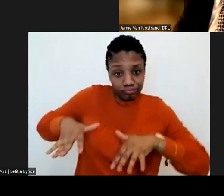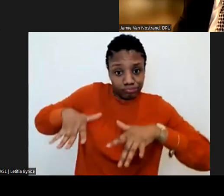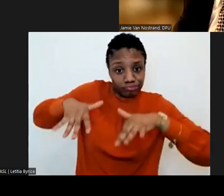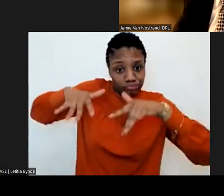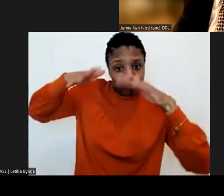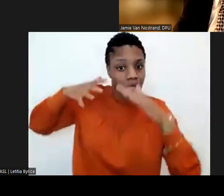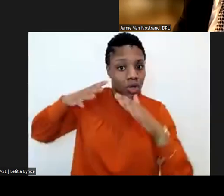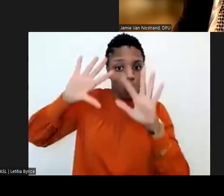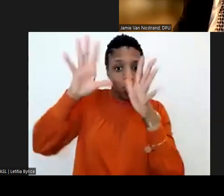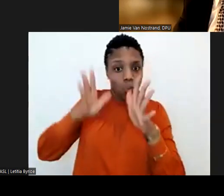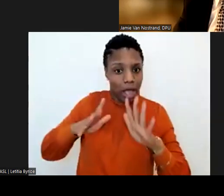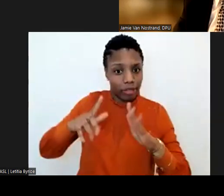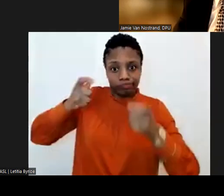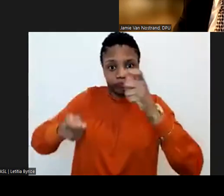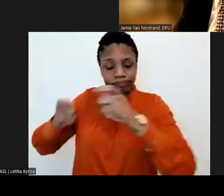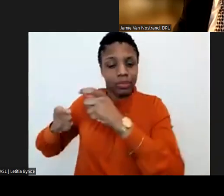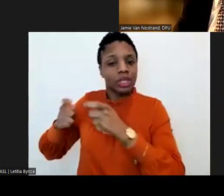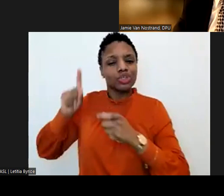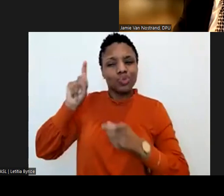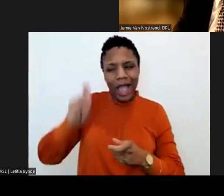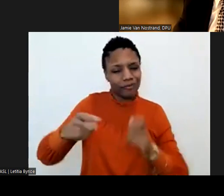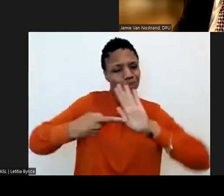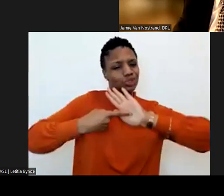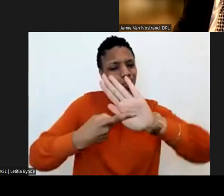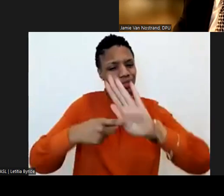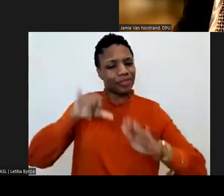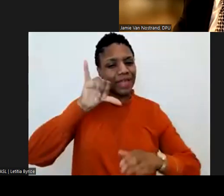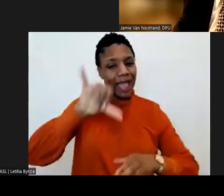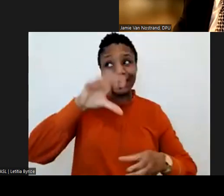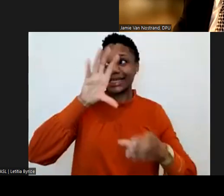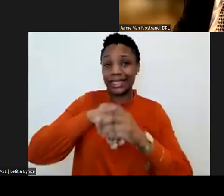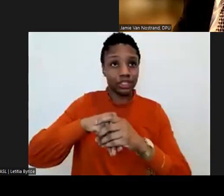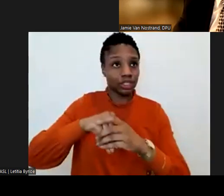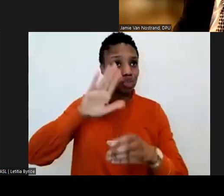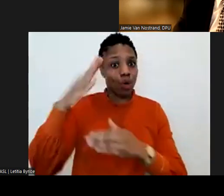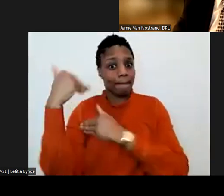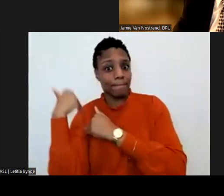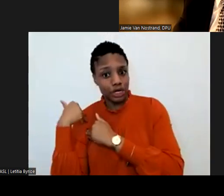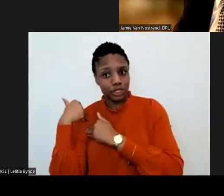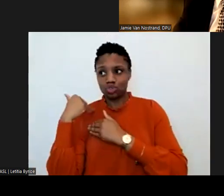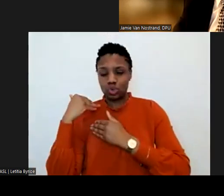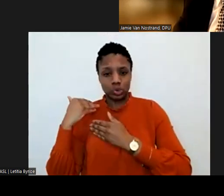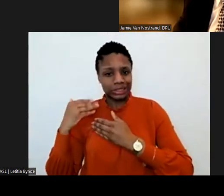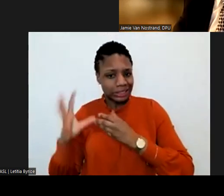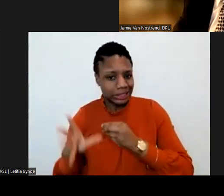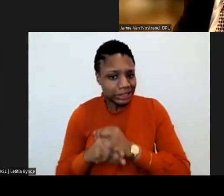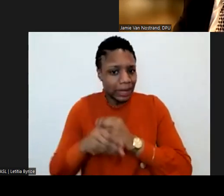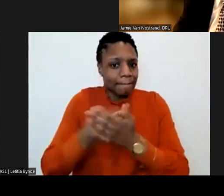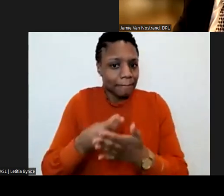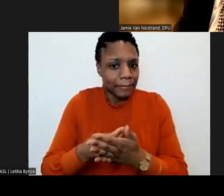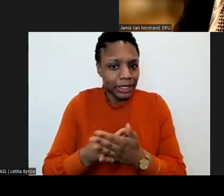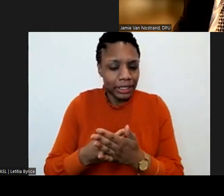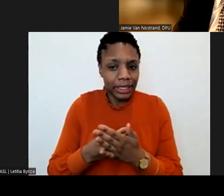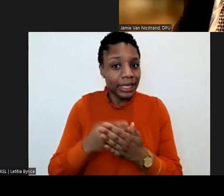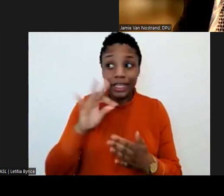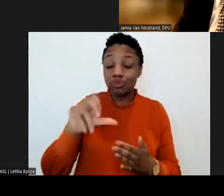los informes y estudios del epcc eh Si queremos ver que ellos